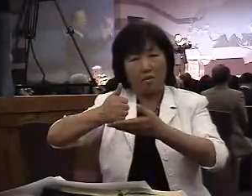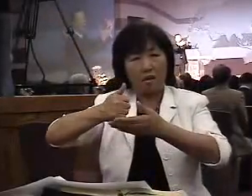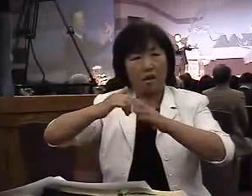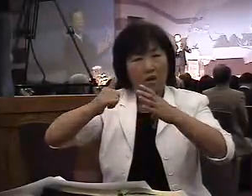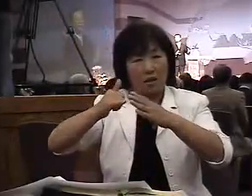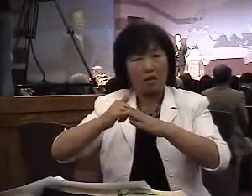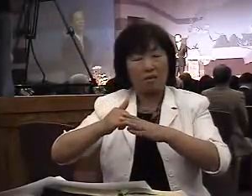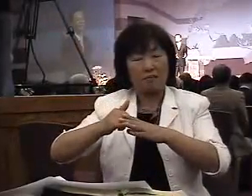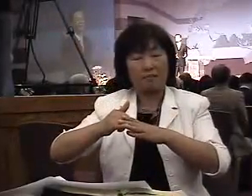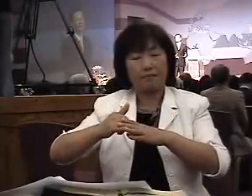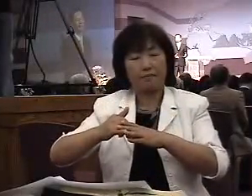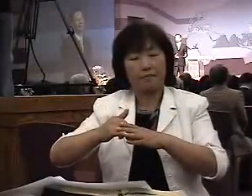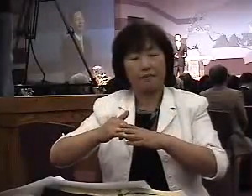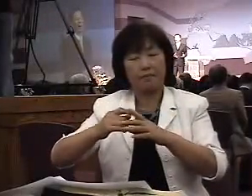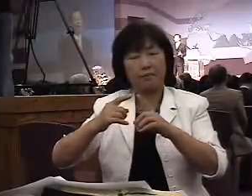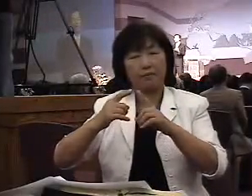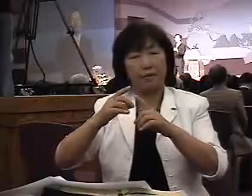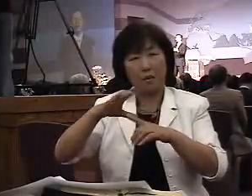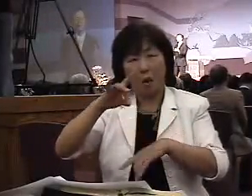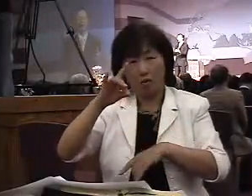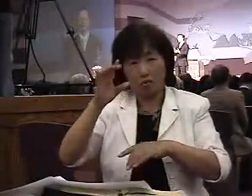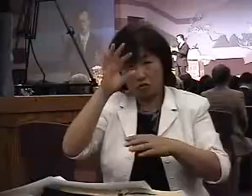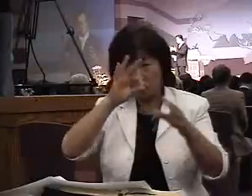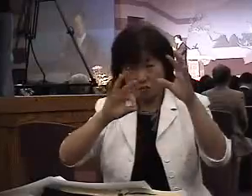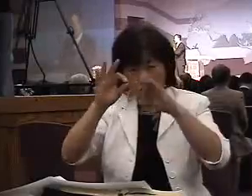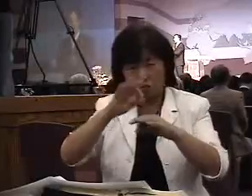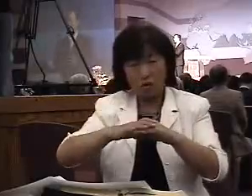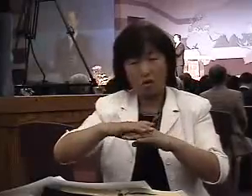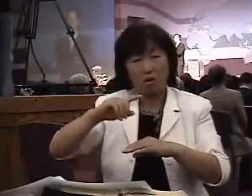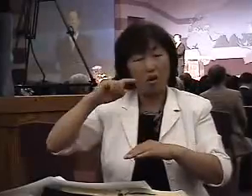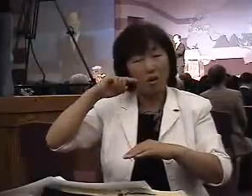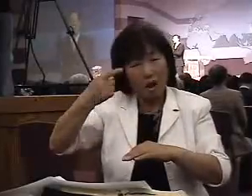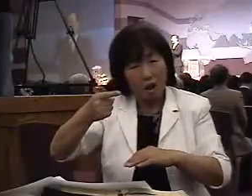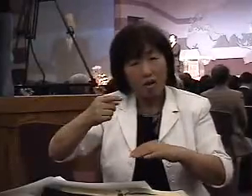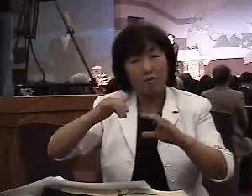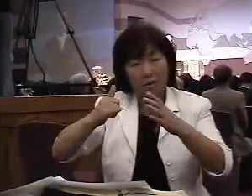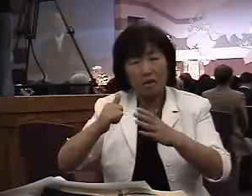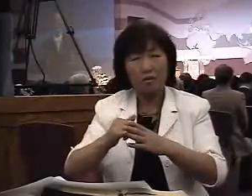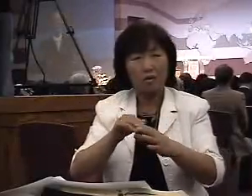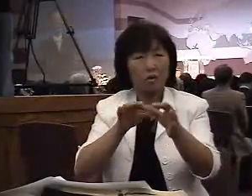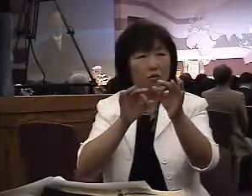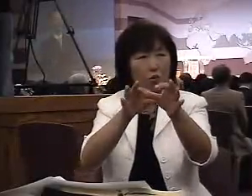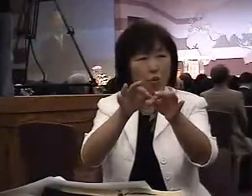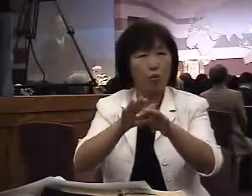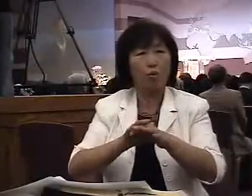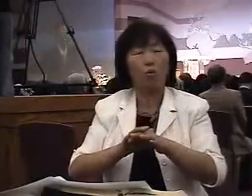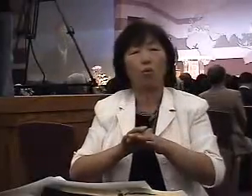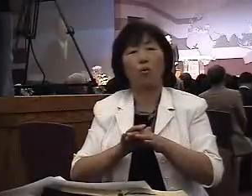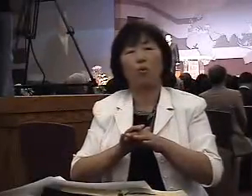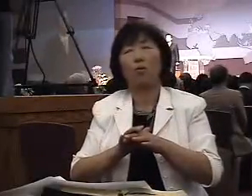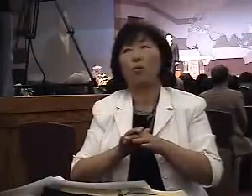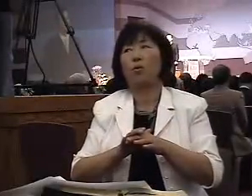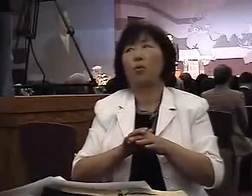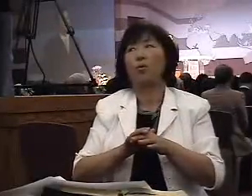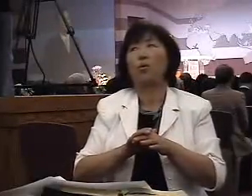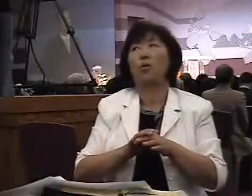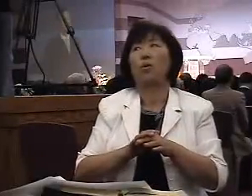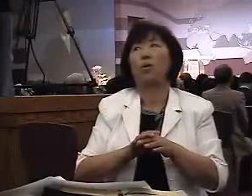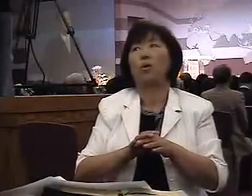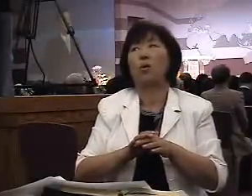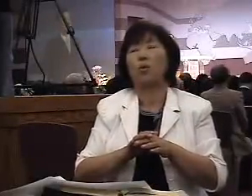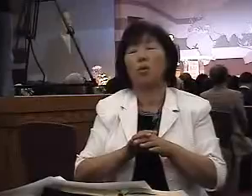하나님의 교회로서 다음 세대를 위하여서 투자하고 올인하는 면에 우리가 소홀히 하였고,